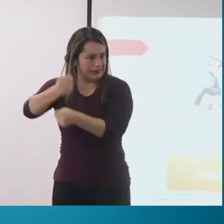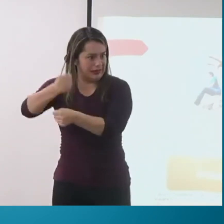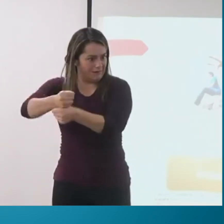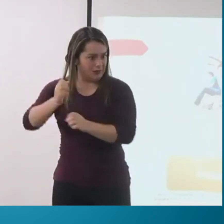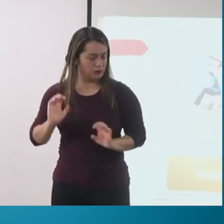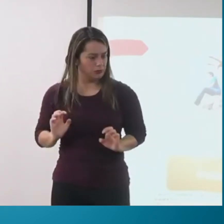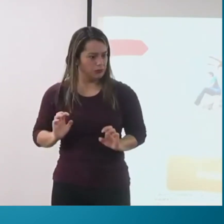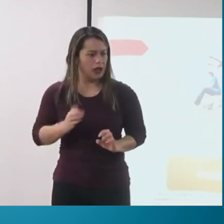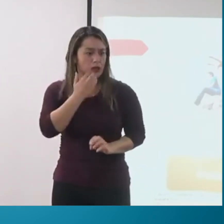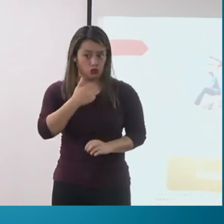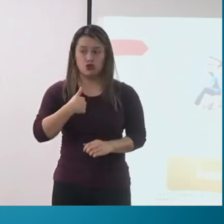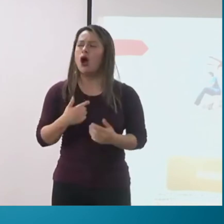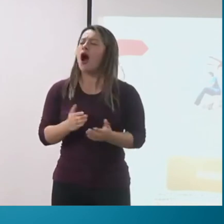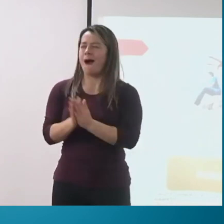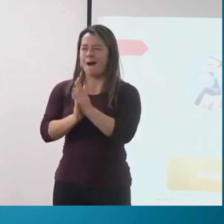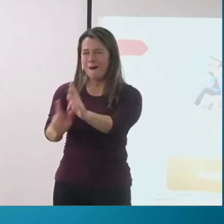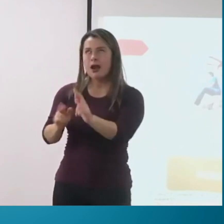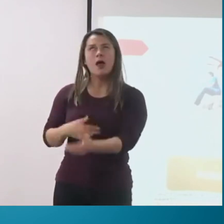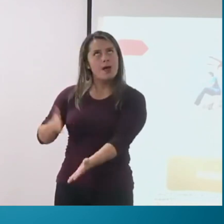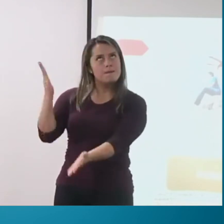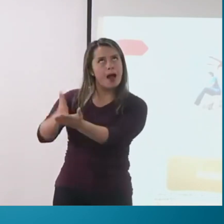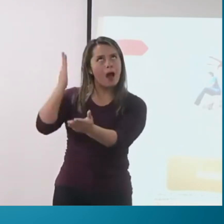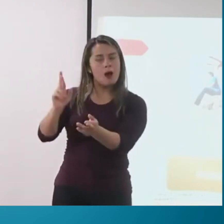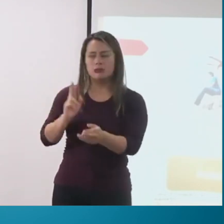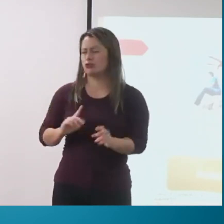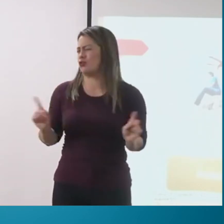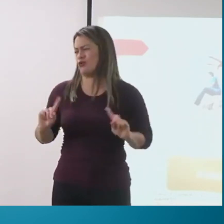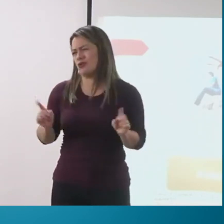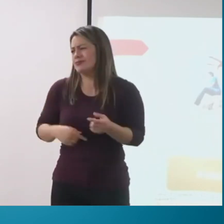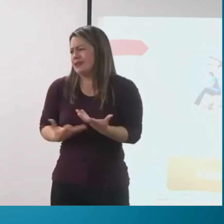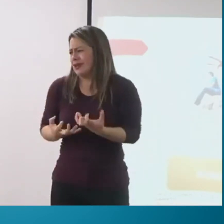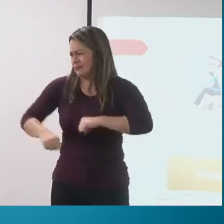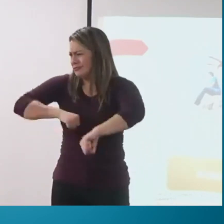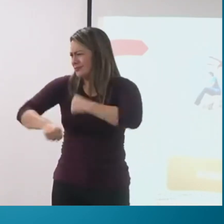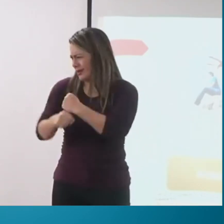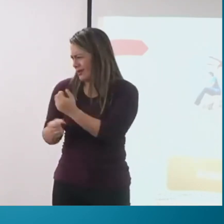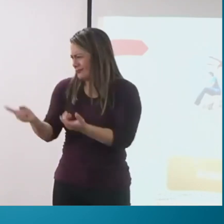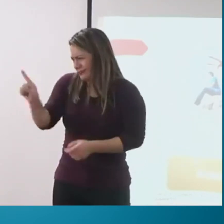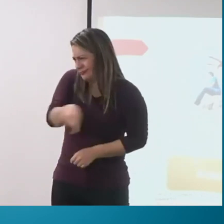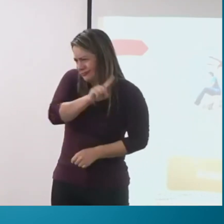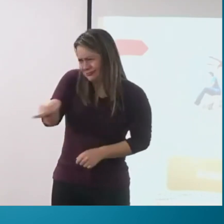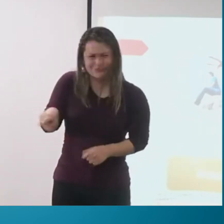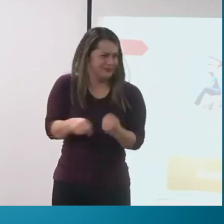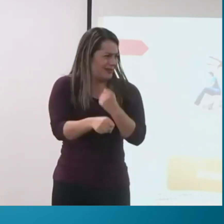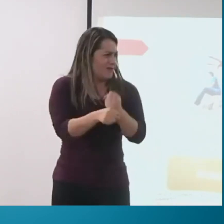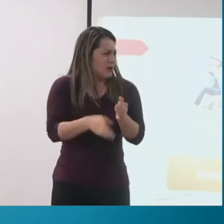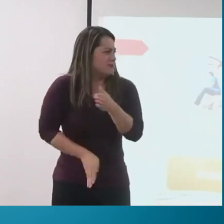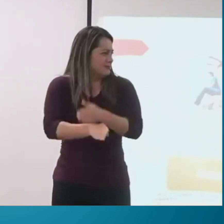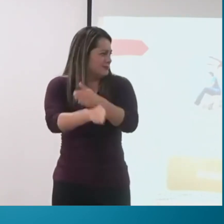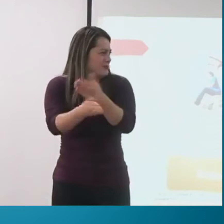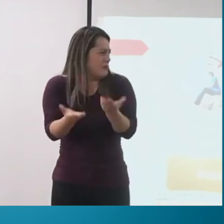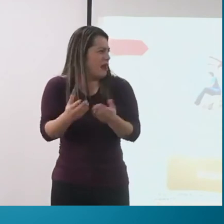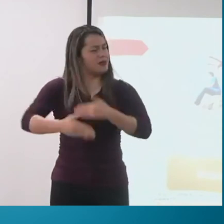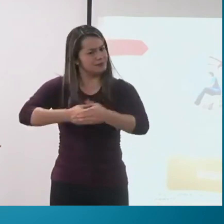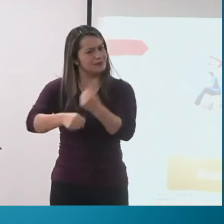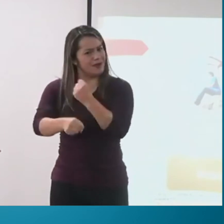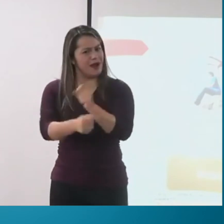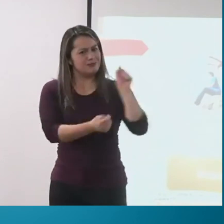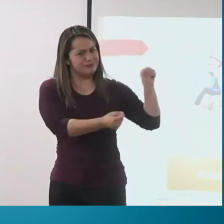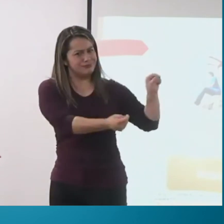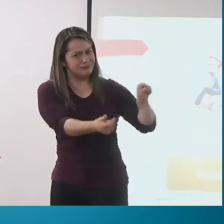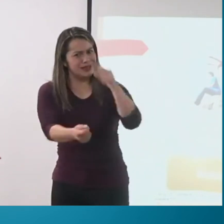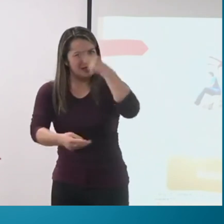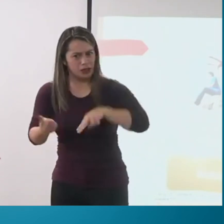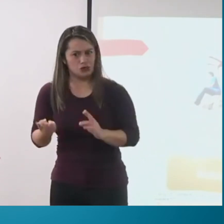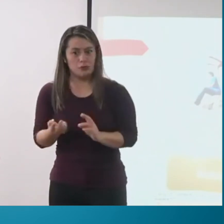bien yo no me quise accidentar ni enfermar, yo lo que necesito es seguir siendo activo, teniendo mi trabajo para sacar a mis hijos adelante. A mí me pueden